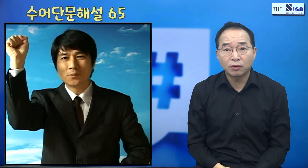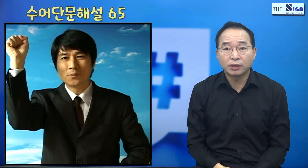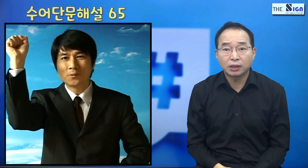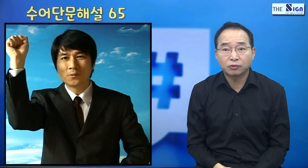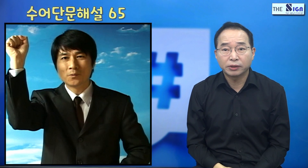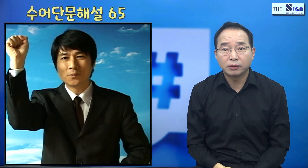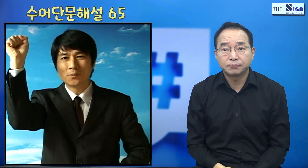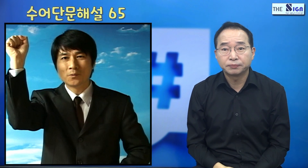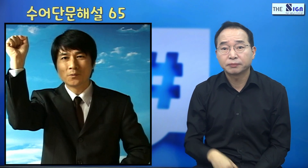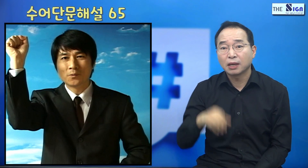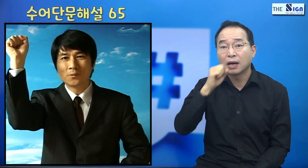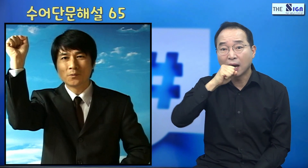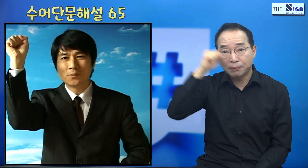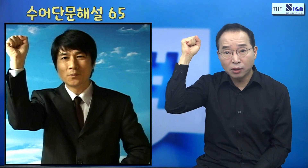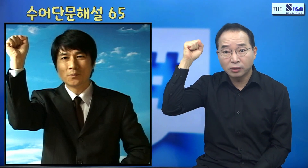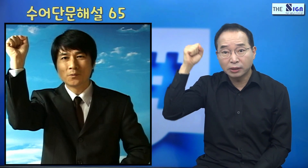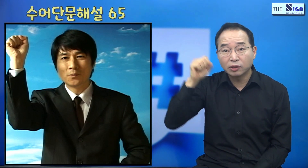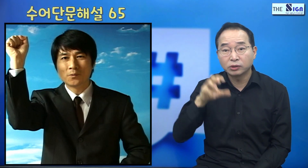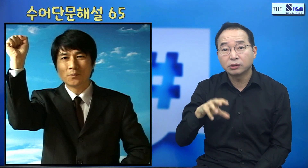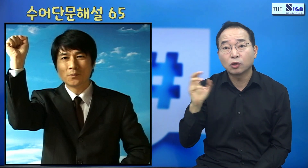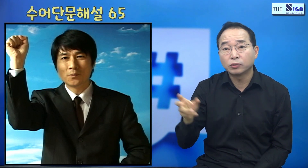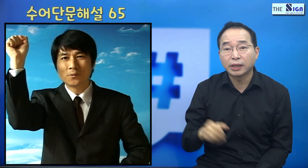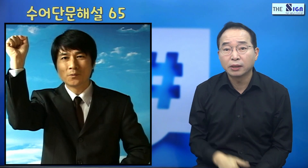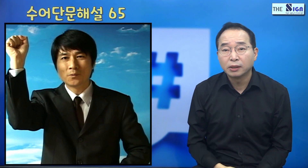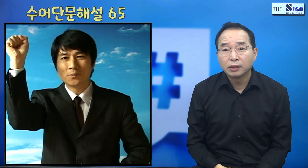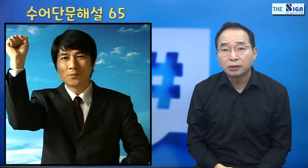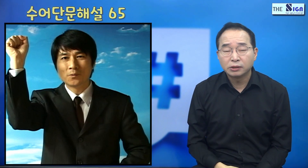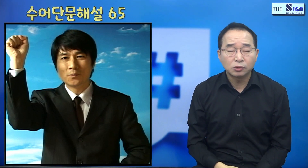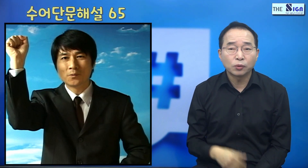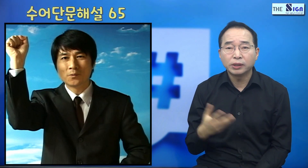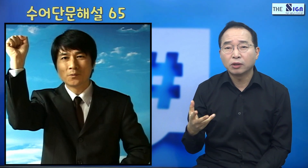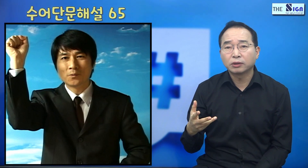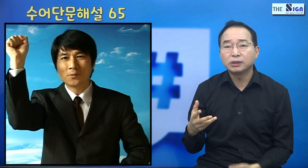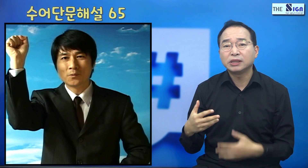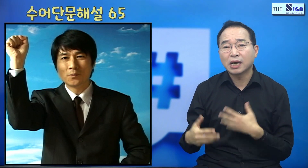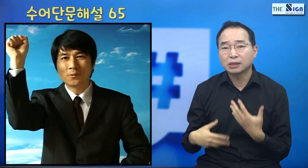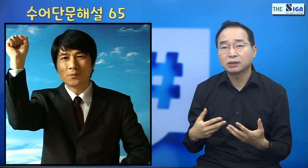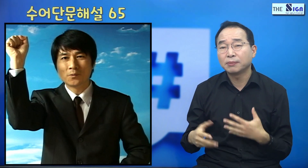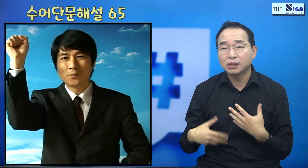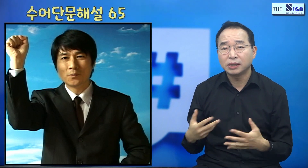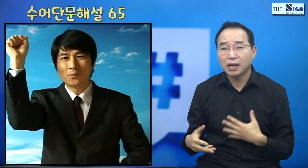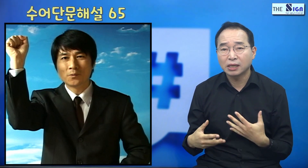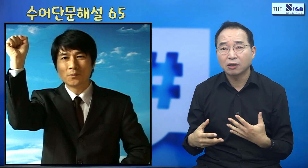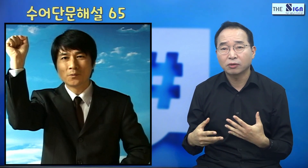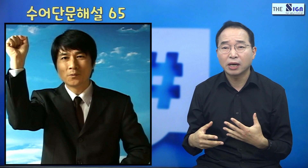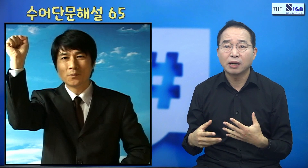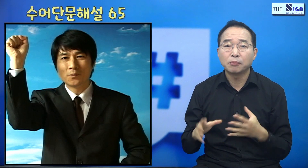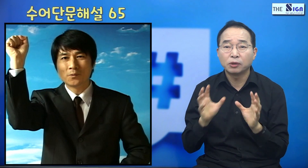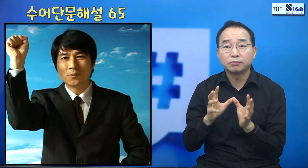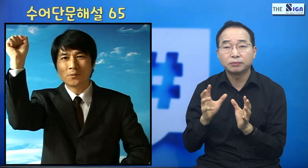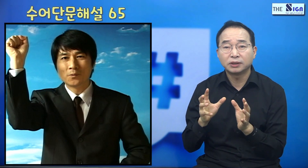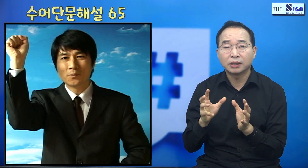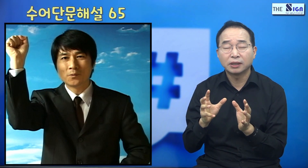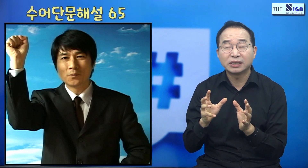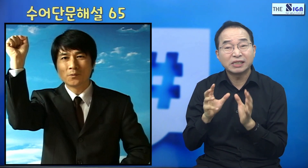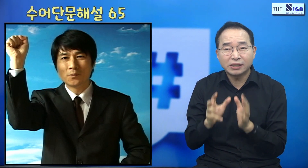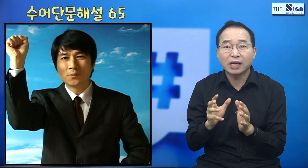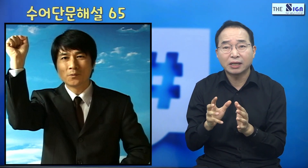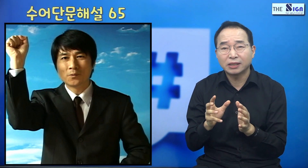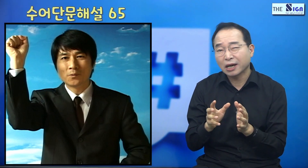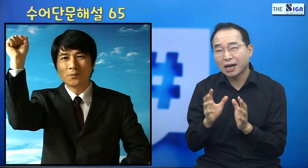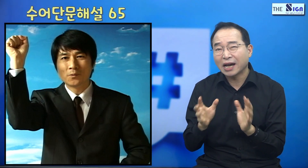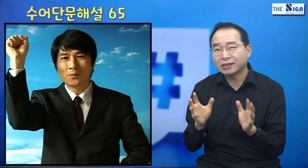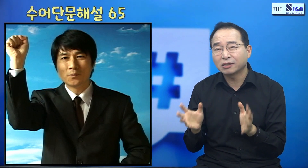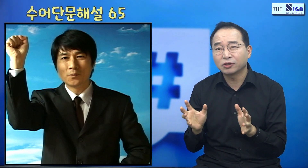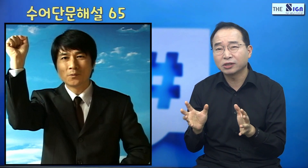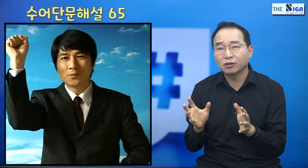서울대 합격했다고 그래요. 합격을 하는데 어디? 서울대. 그래서 농인이 어떤 이야기, 재밌는 이야기하거나 뭐 이런 이제 실제가